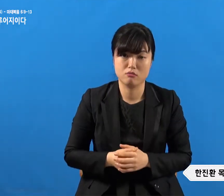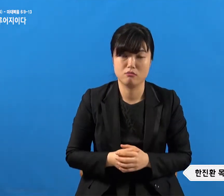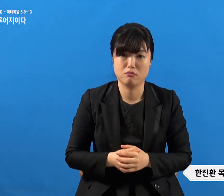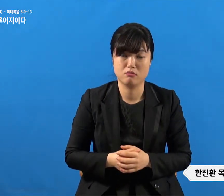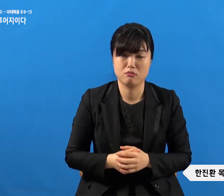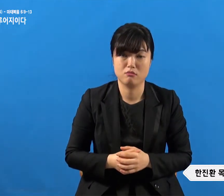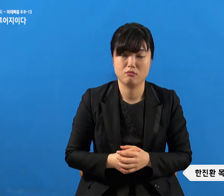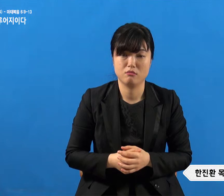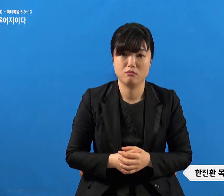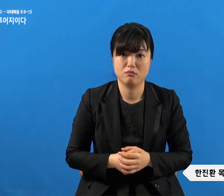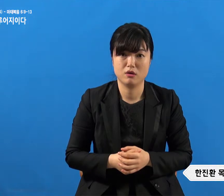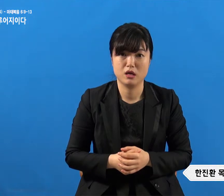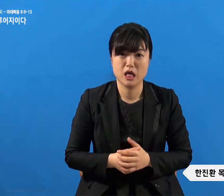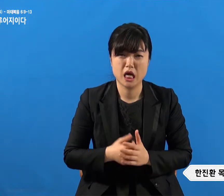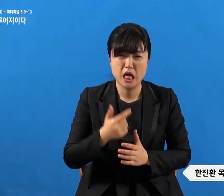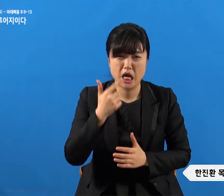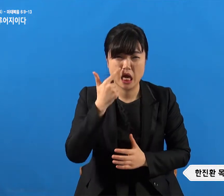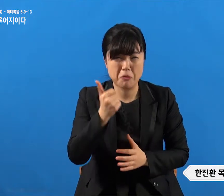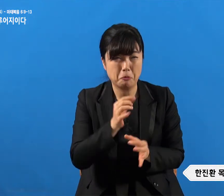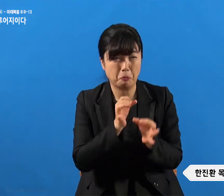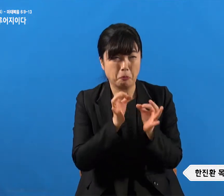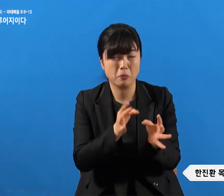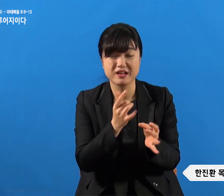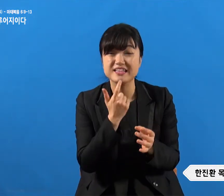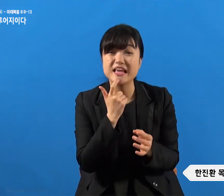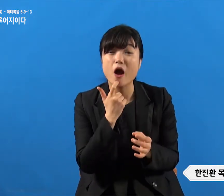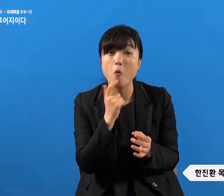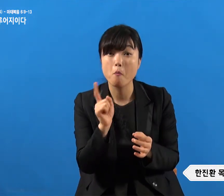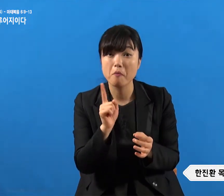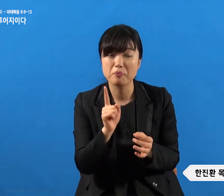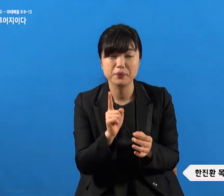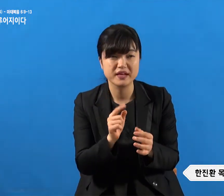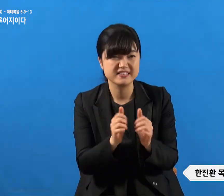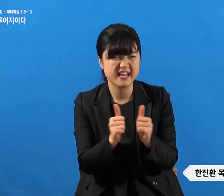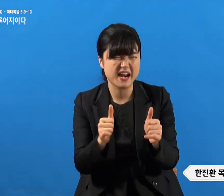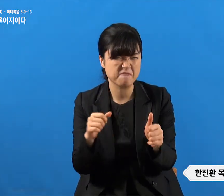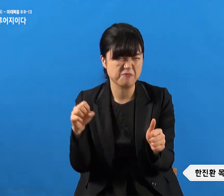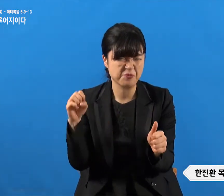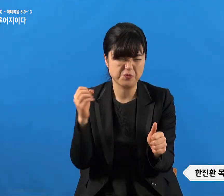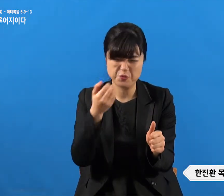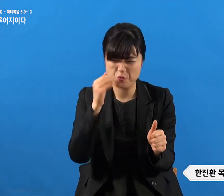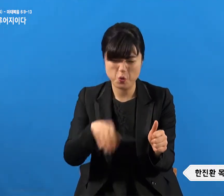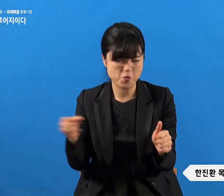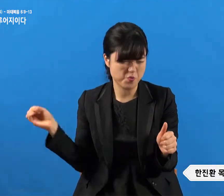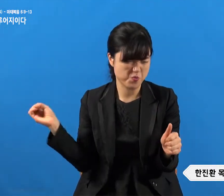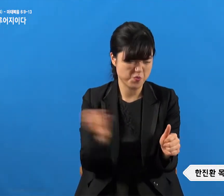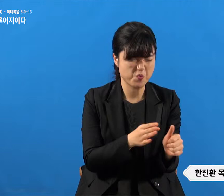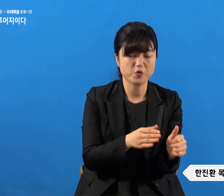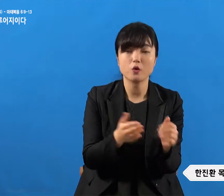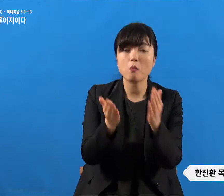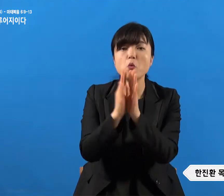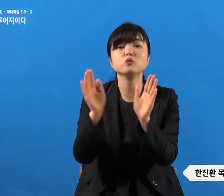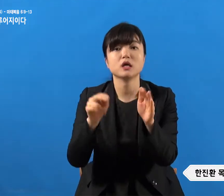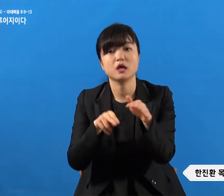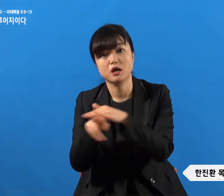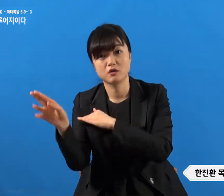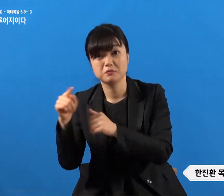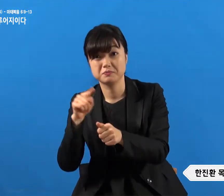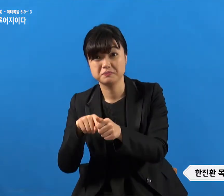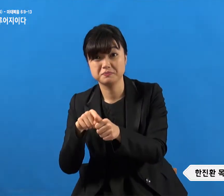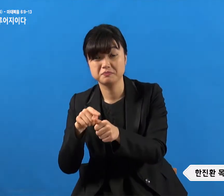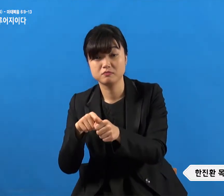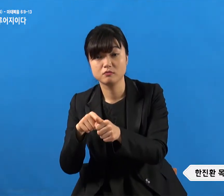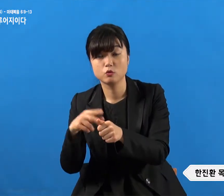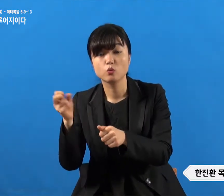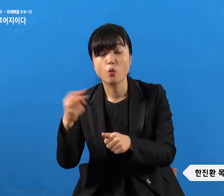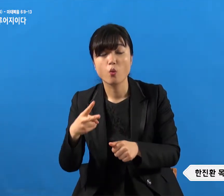여러분, 아버지를 속여먹은 야곱이나 사람을 쳐 죽이고 도주를 한 모세나 또